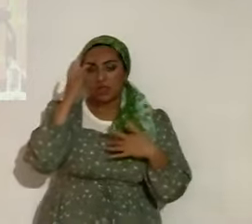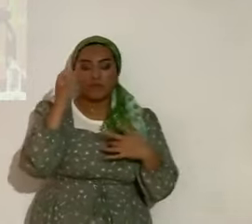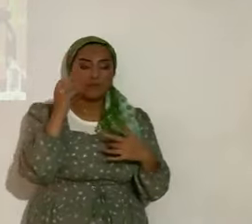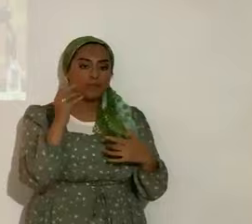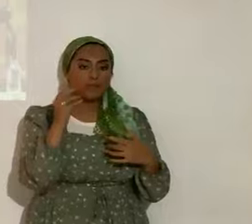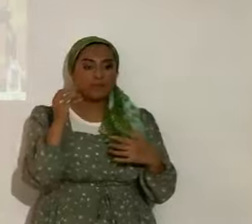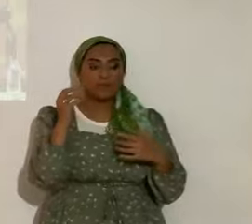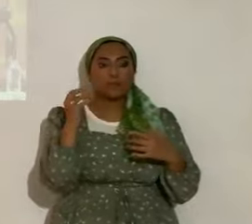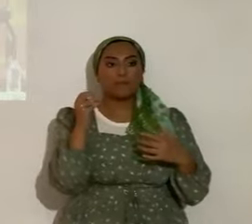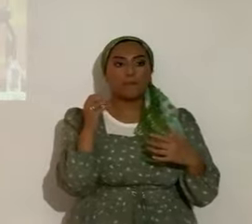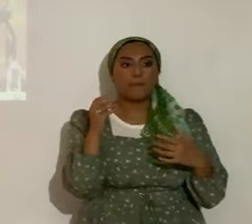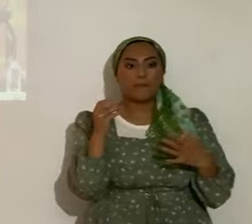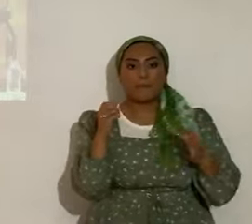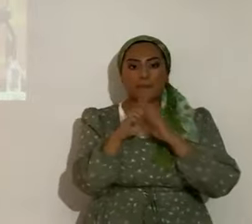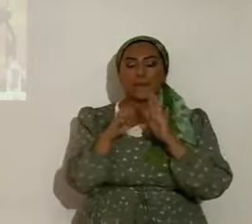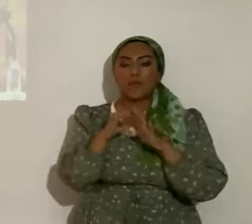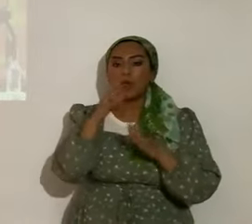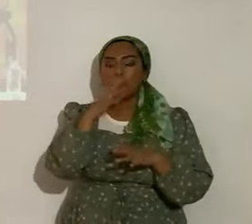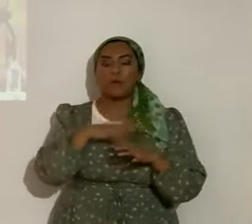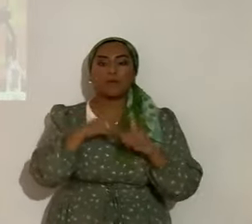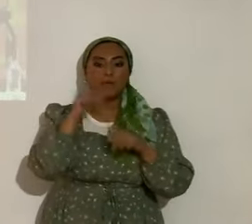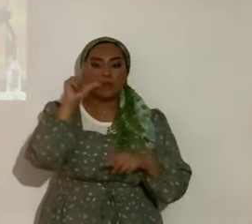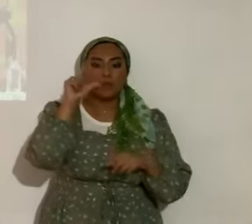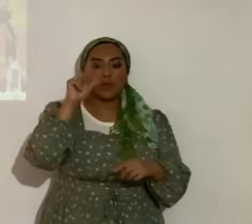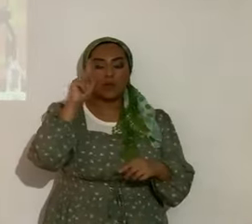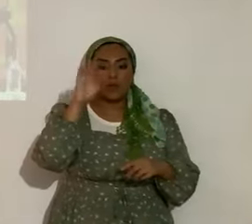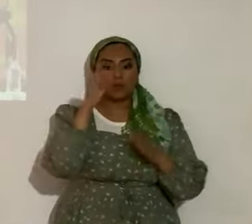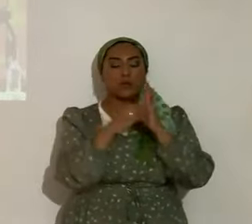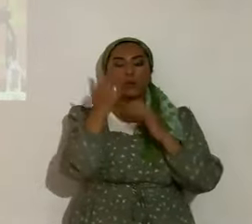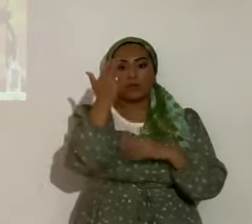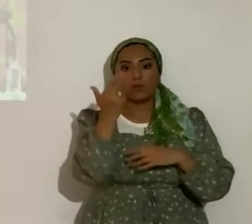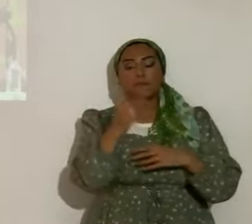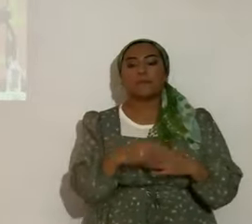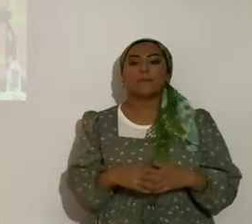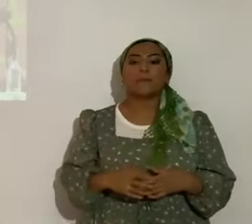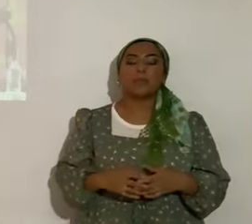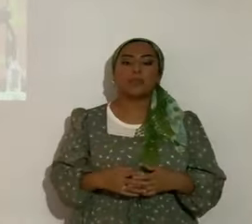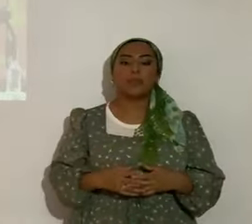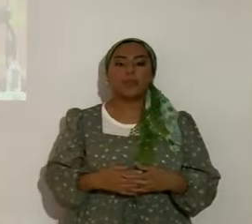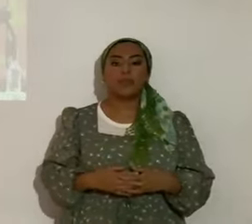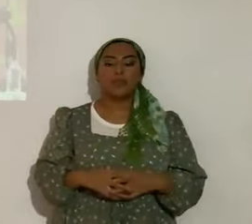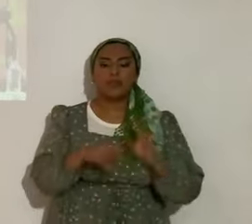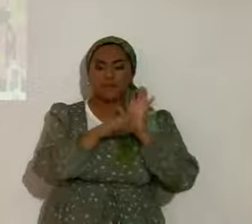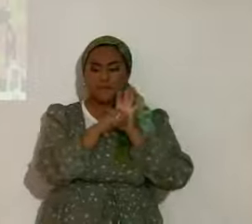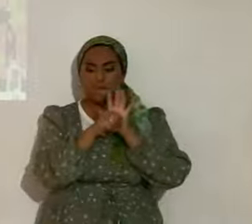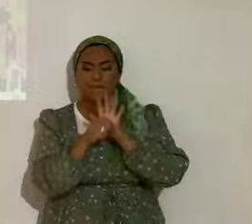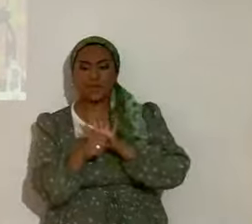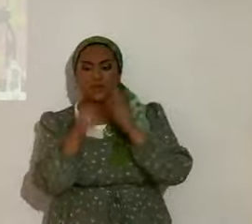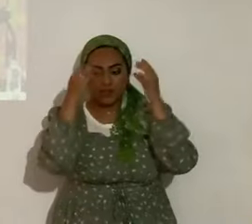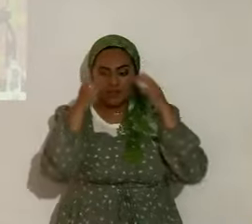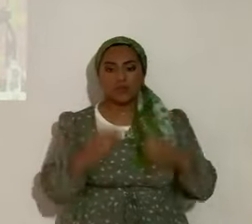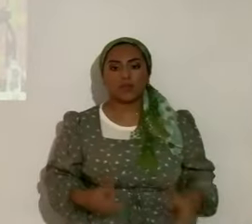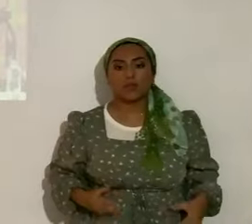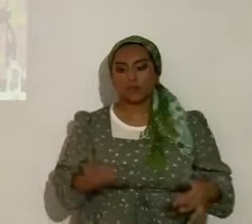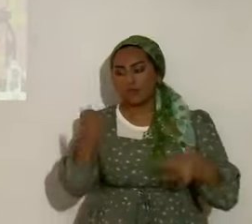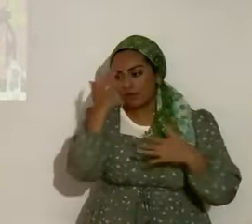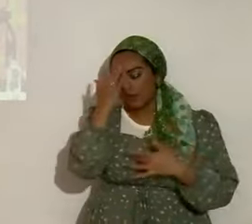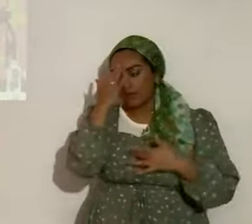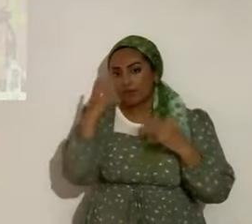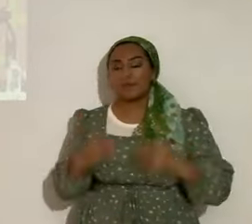por ejemplo, la mujer de Lucas 13, la mujer que estaba encorvada, esa es opresión, oprime en el cuerpo y enferma en el